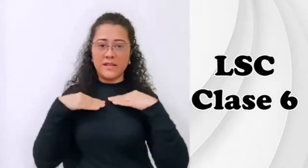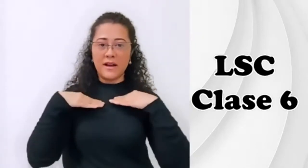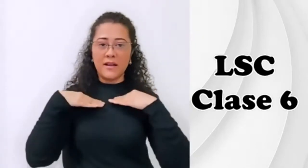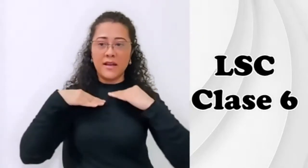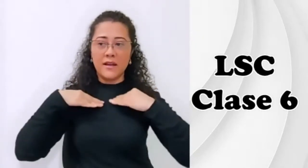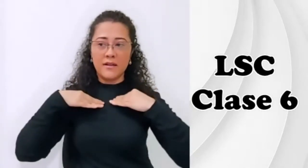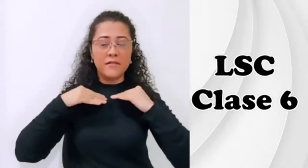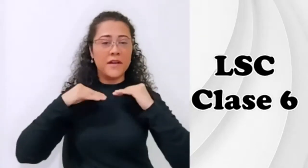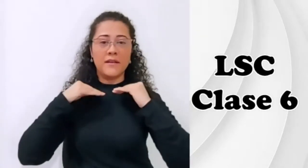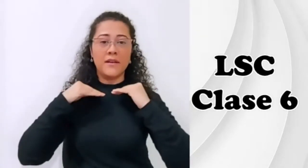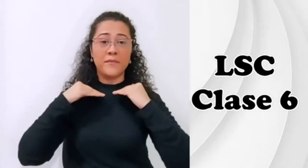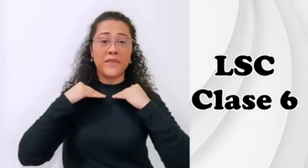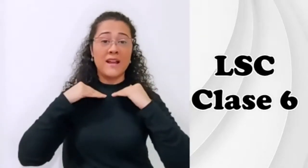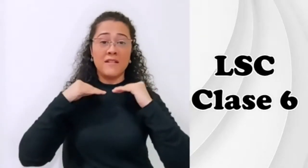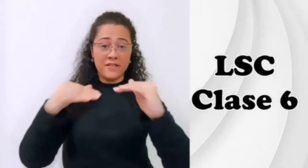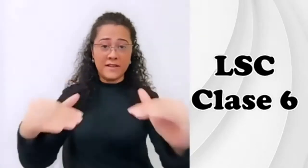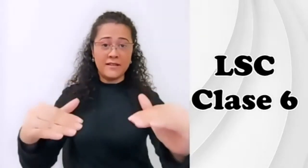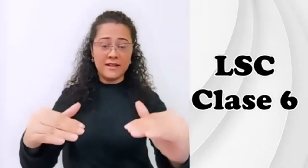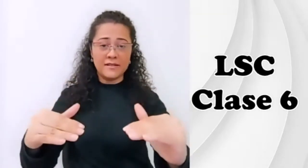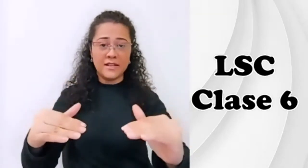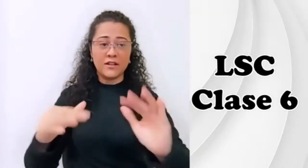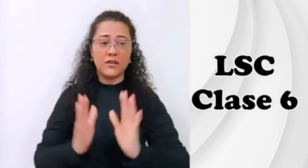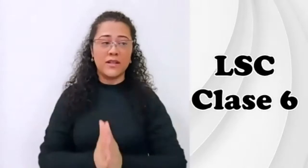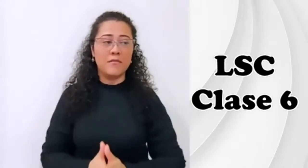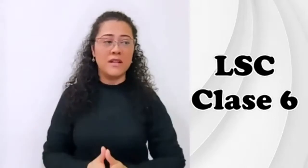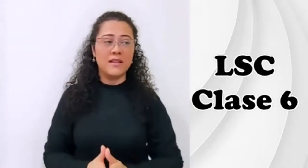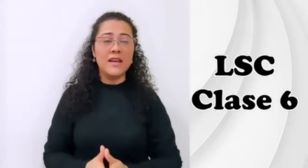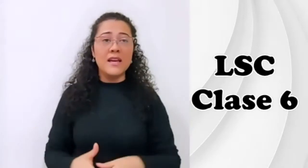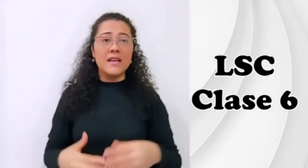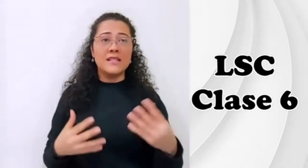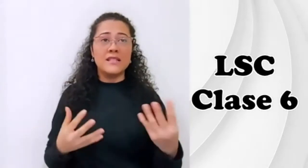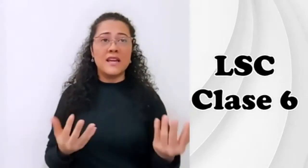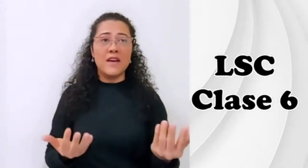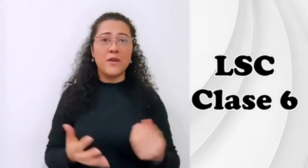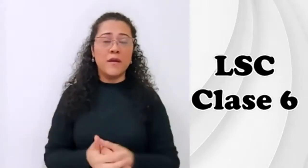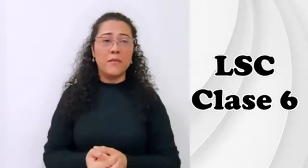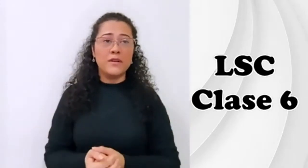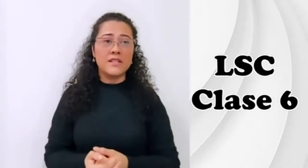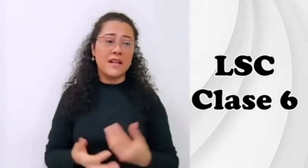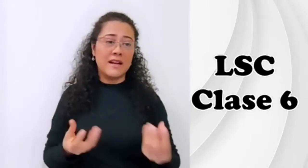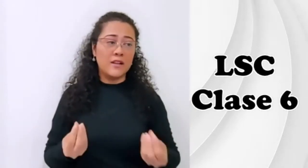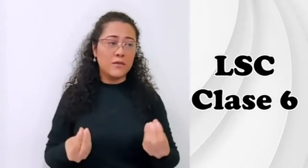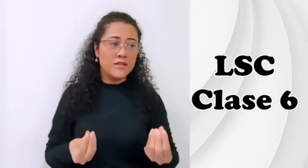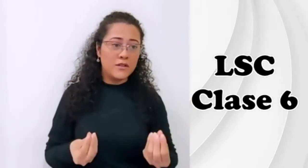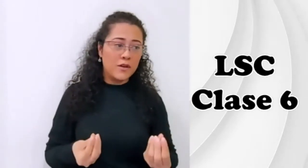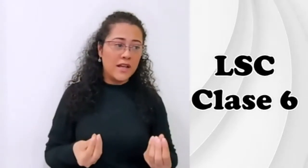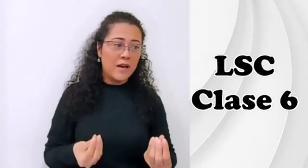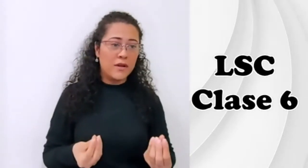estar en frente, ¿cierto? Totalmente. Y si hay, por ejemplo, se está narrando una historia, por